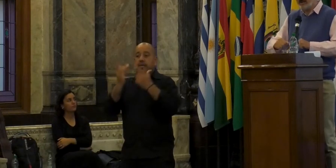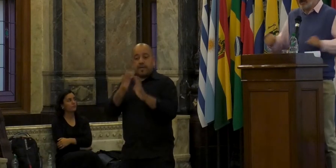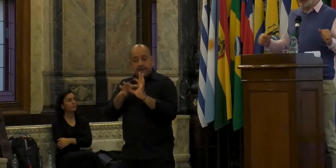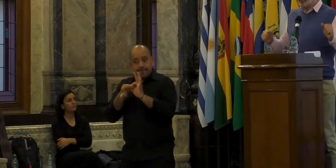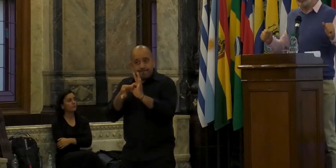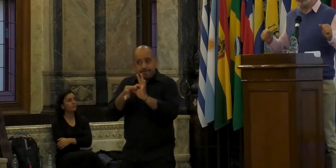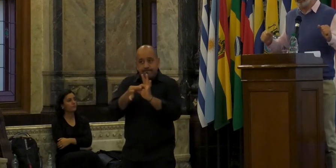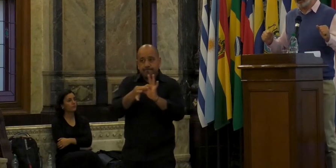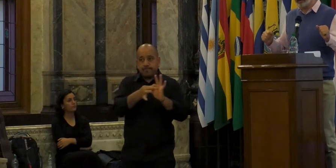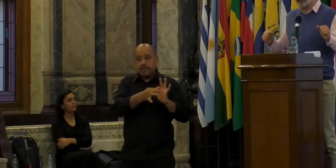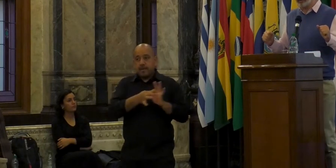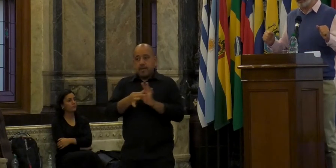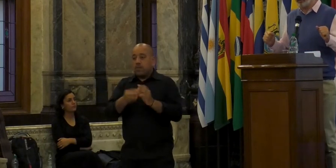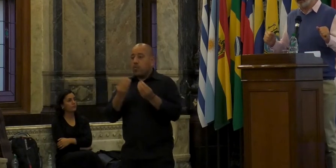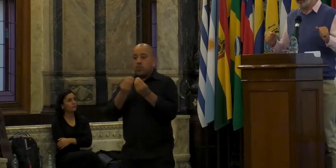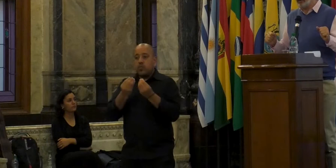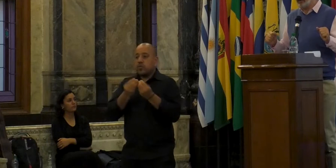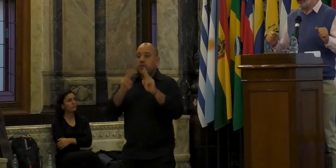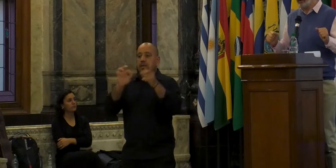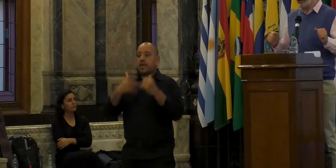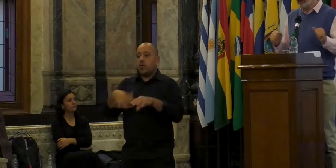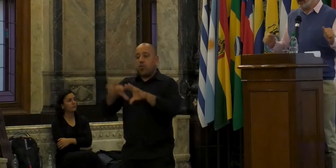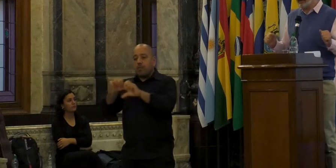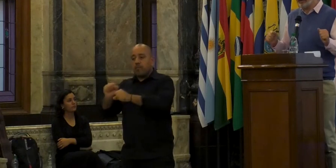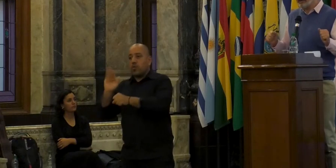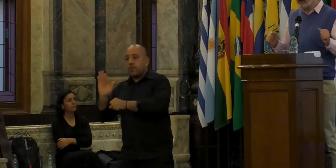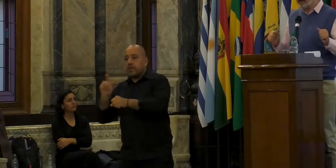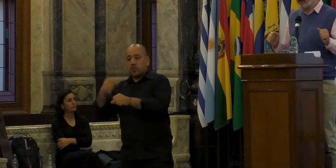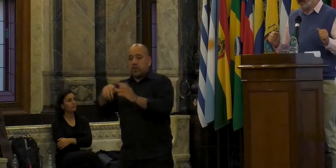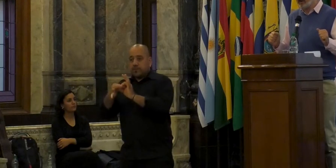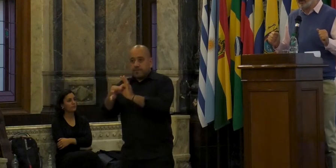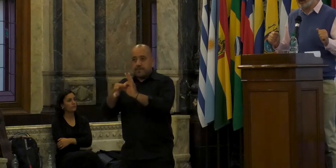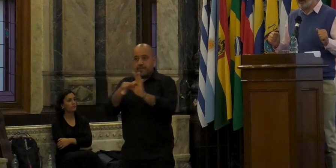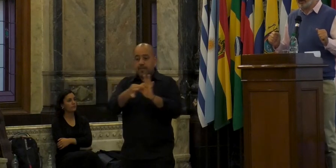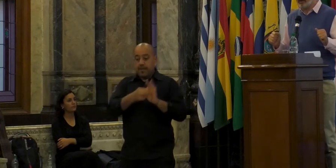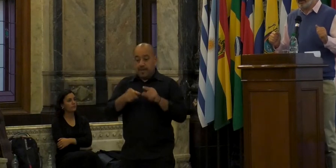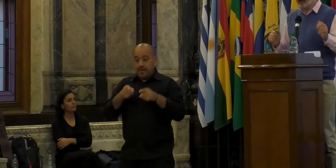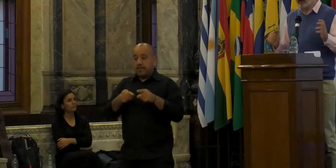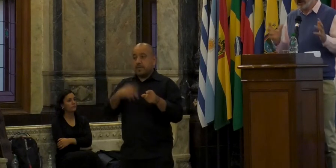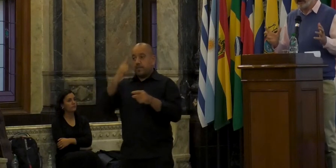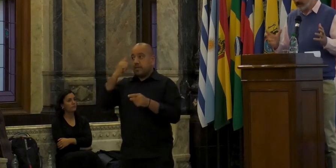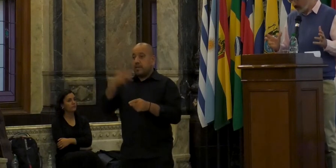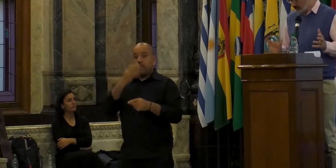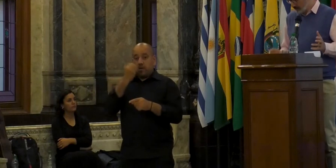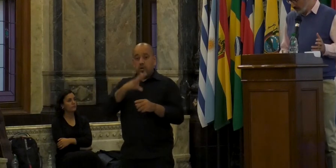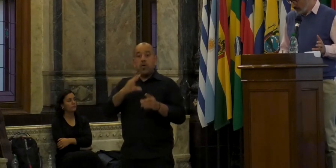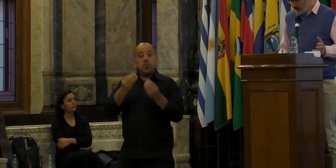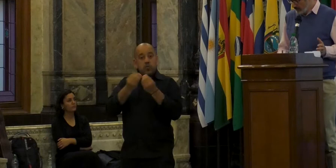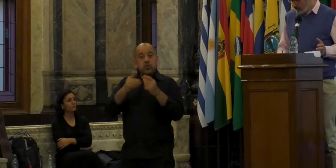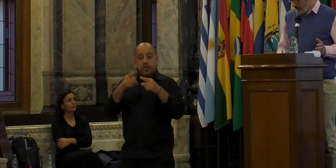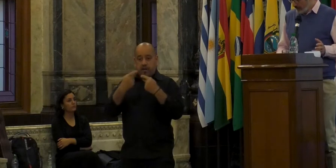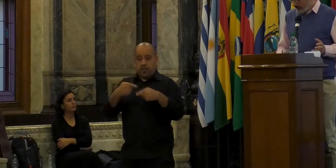o tirado por muchos compromisos al mismo tiempo. Y yo creo que desde ahí se piensa mejor muchas de estas cosas,